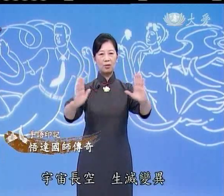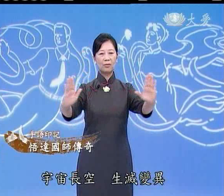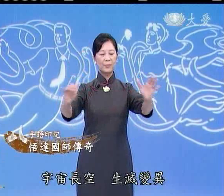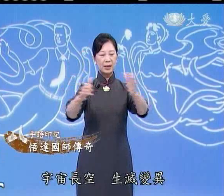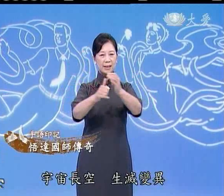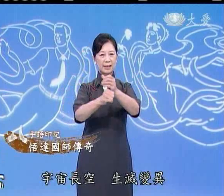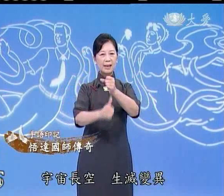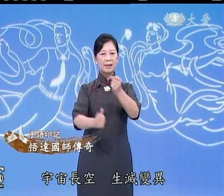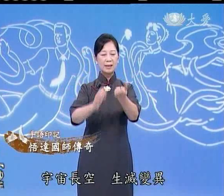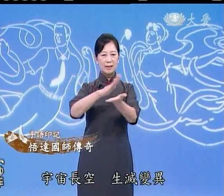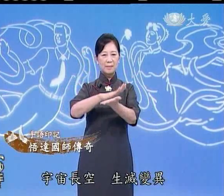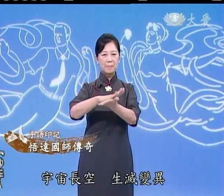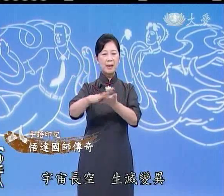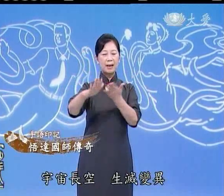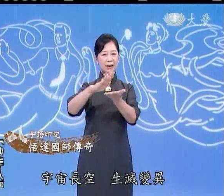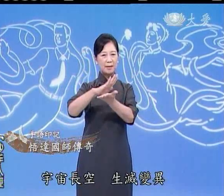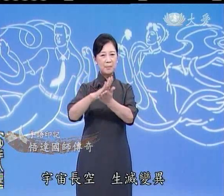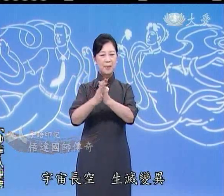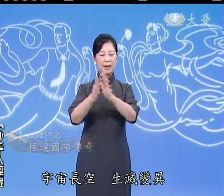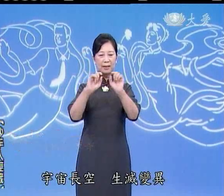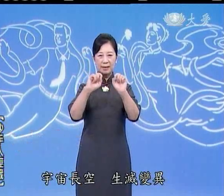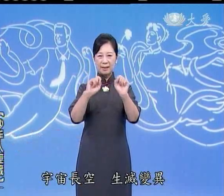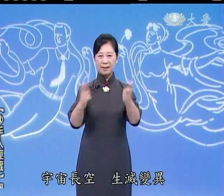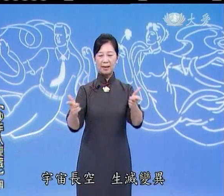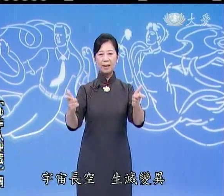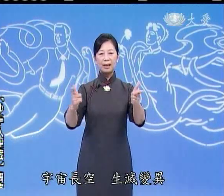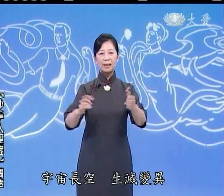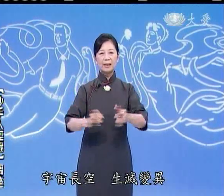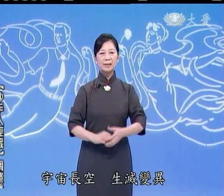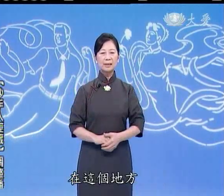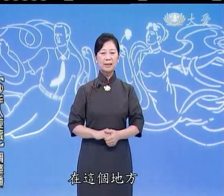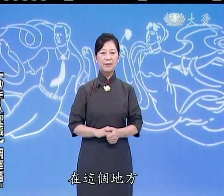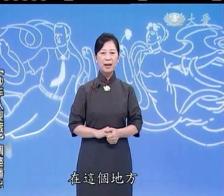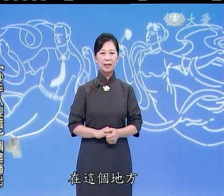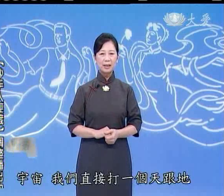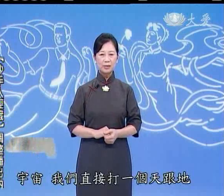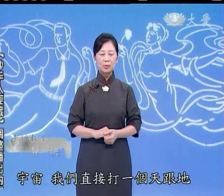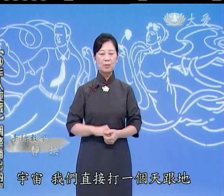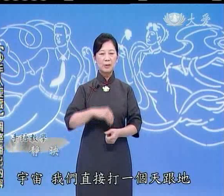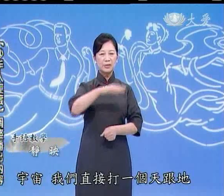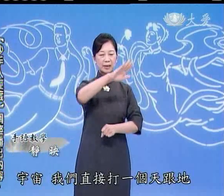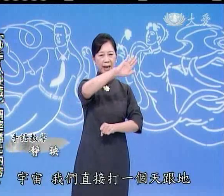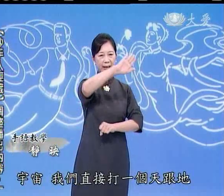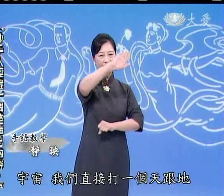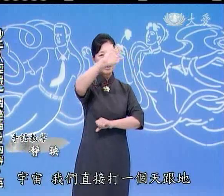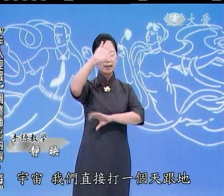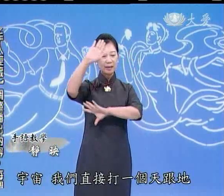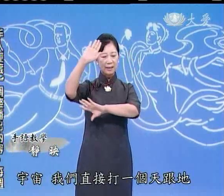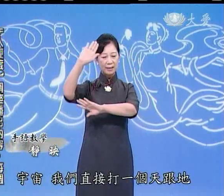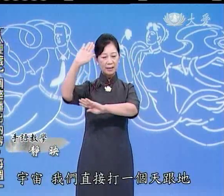空生灭变异，那在这个地方以做我们只是打一个天跟